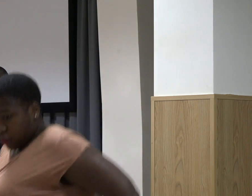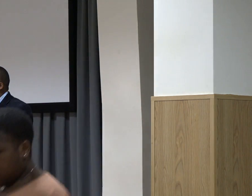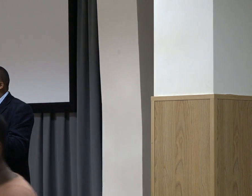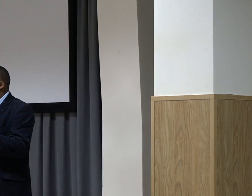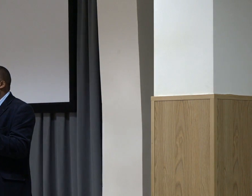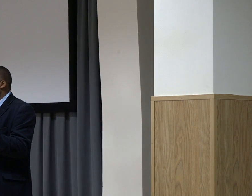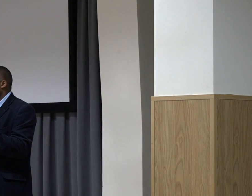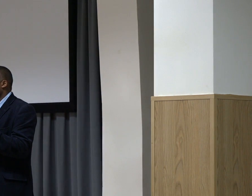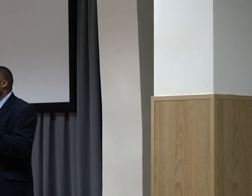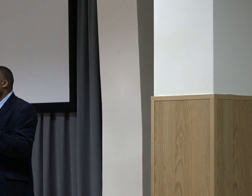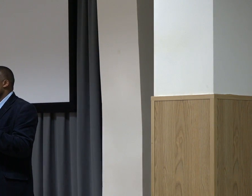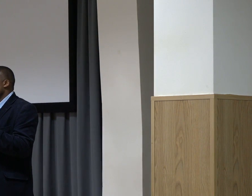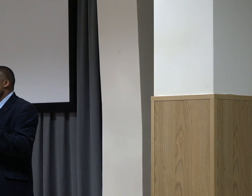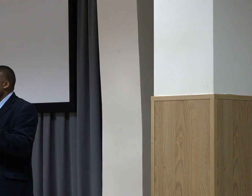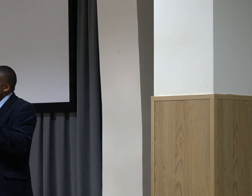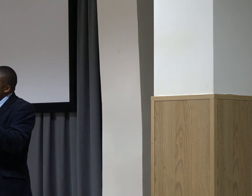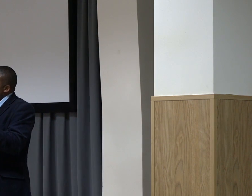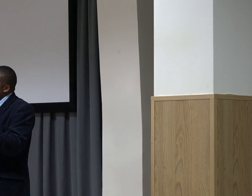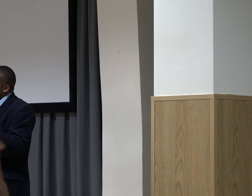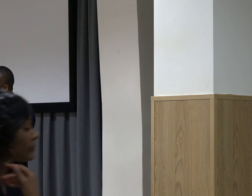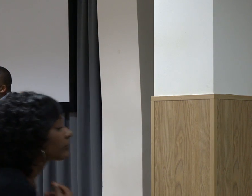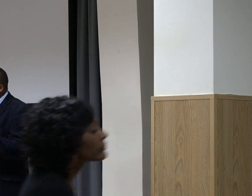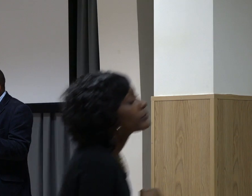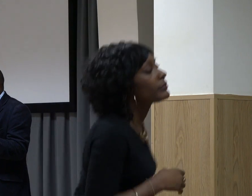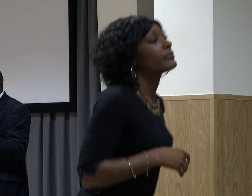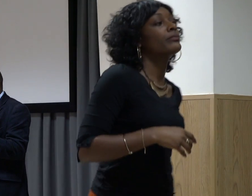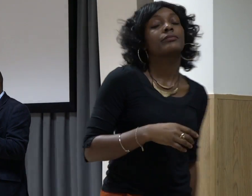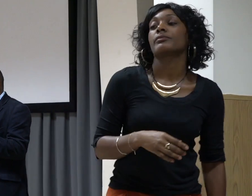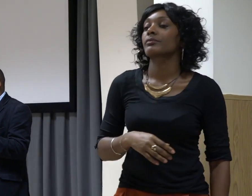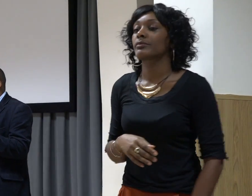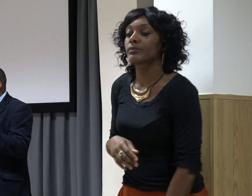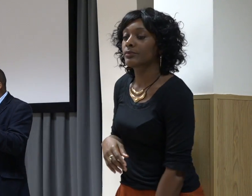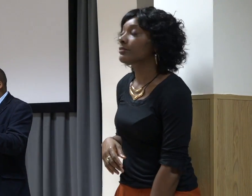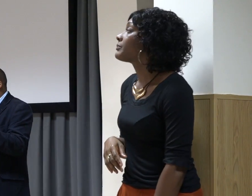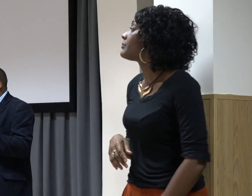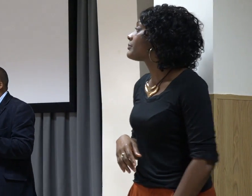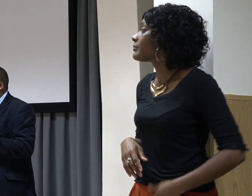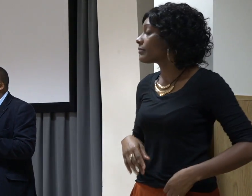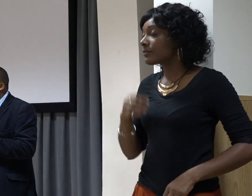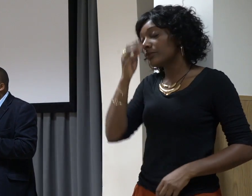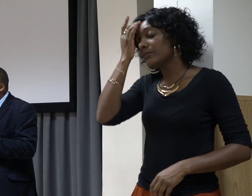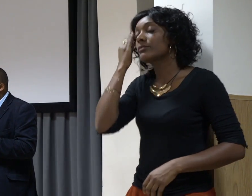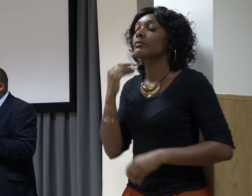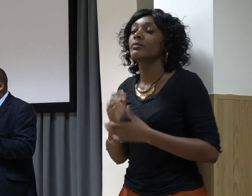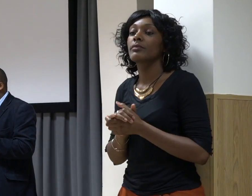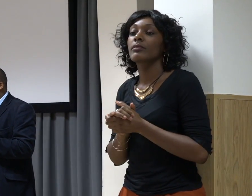qui nous tient à cœur, que nous n'arrivons pas à régler, et nous prions pour que Dieu